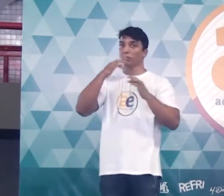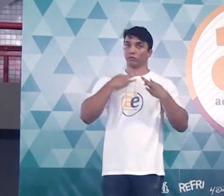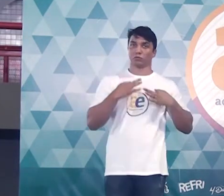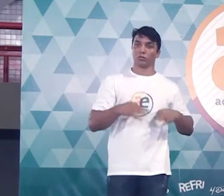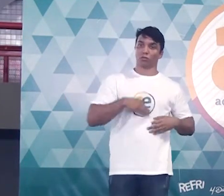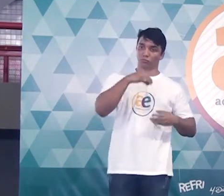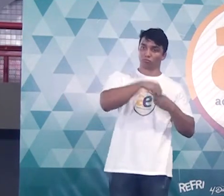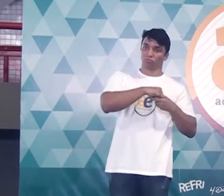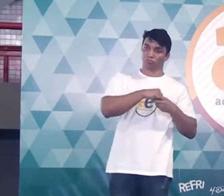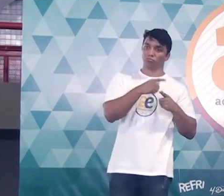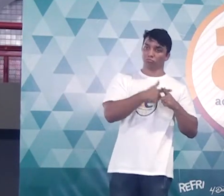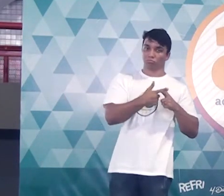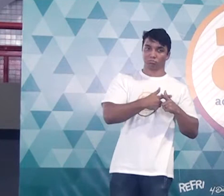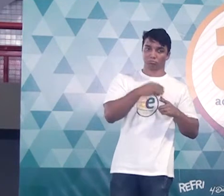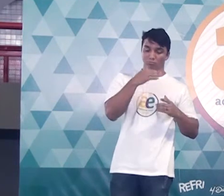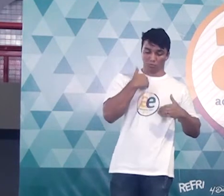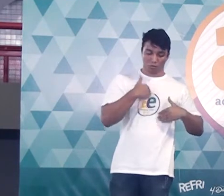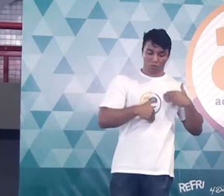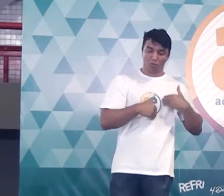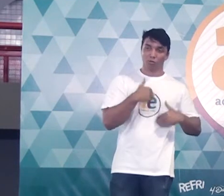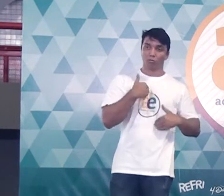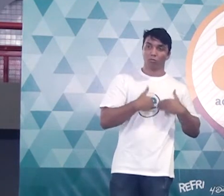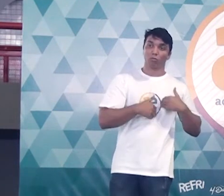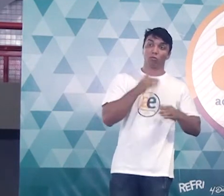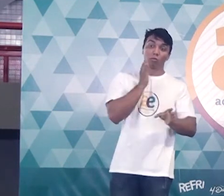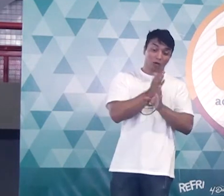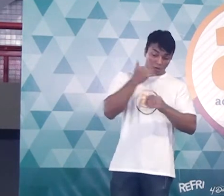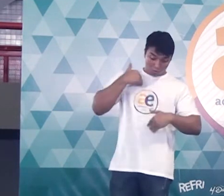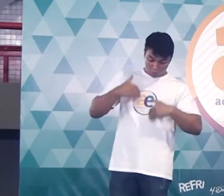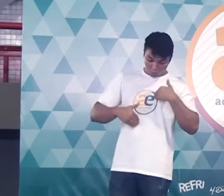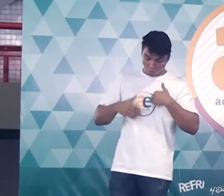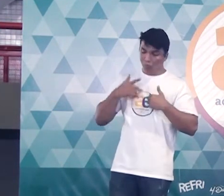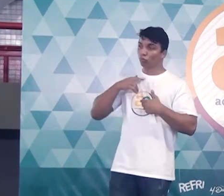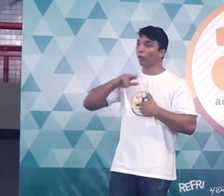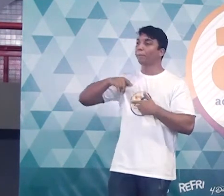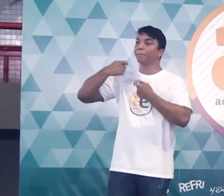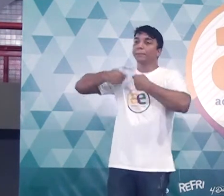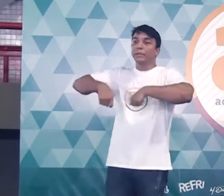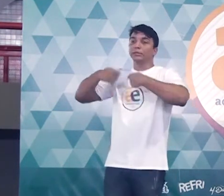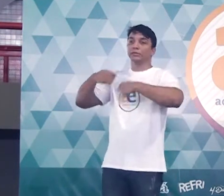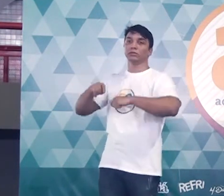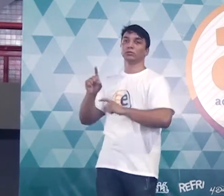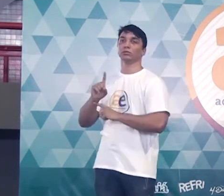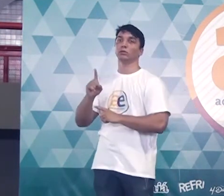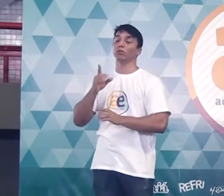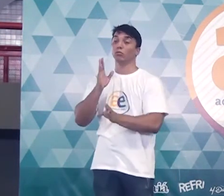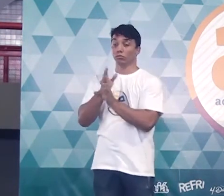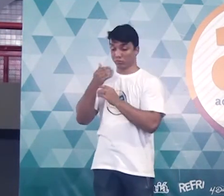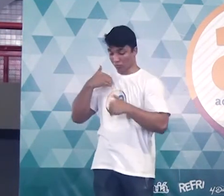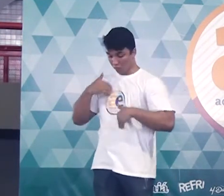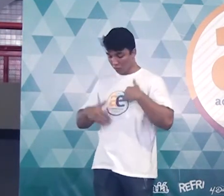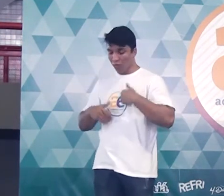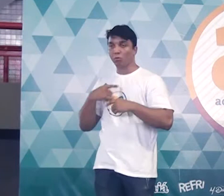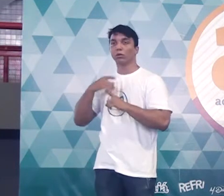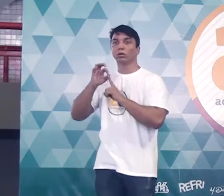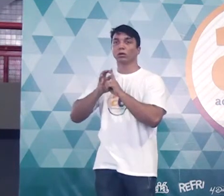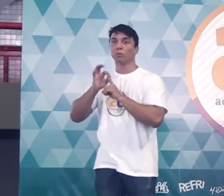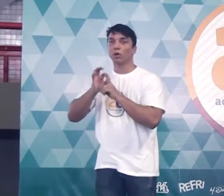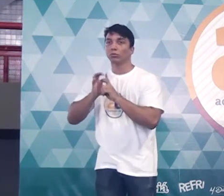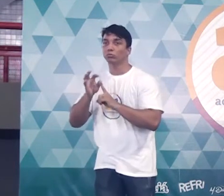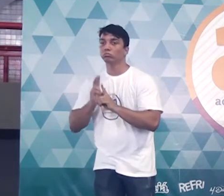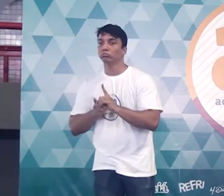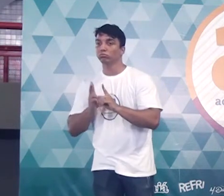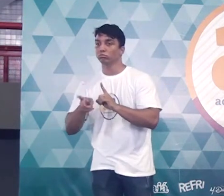fisiológica, mas é porque o seu corpo também não está pedindo isso. O seu corpo mantém a sua